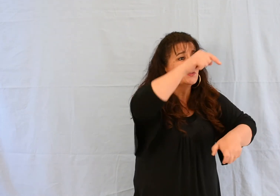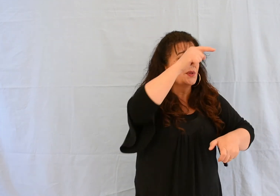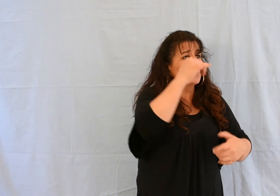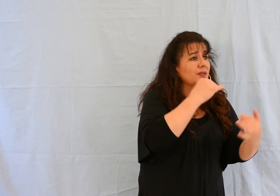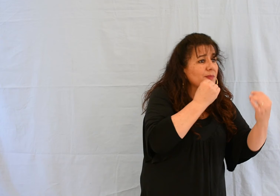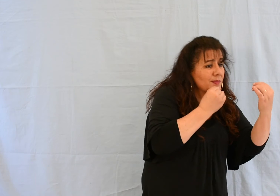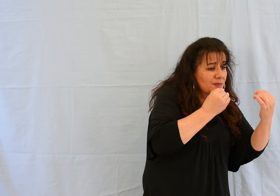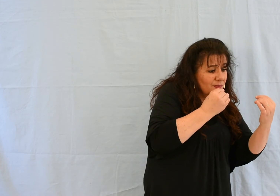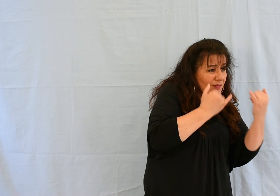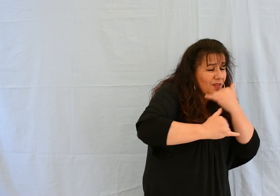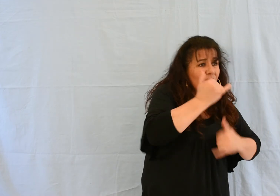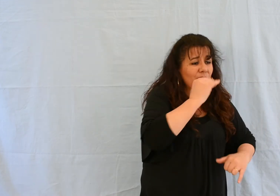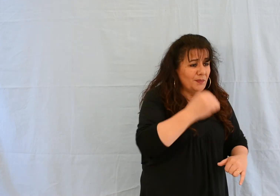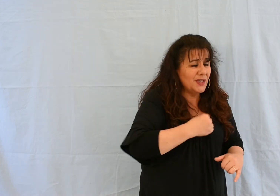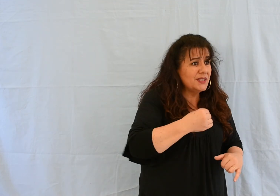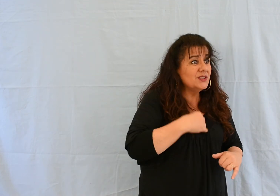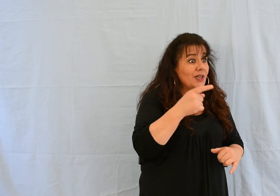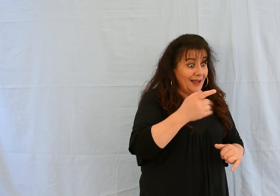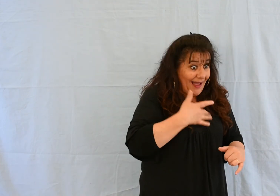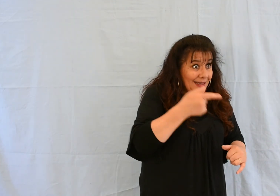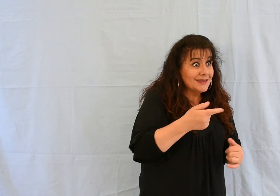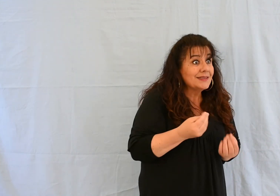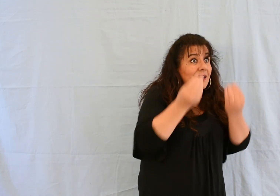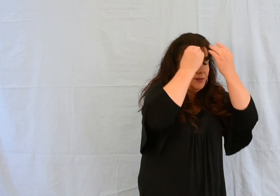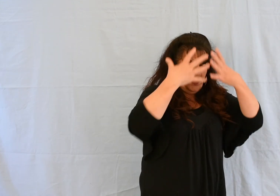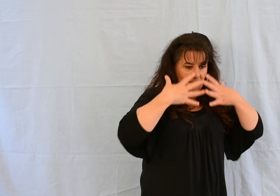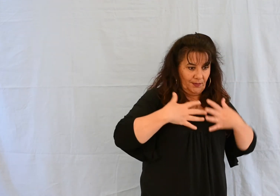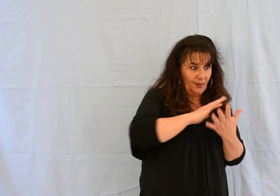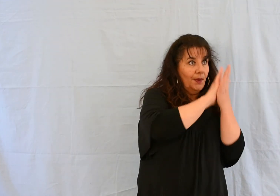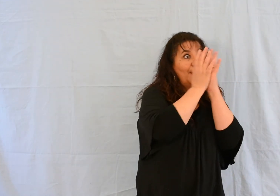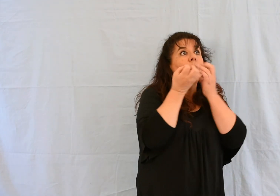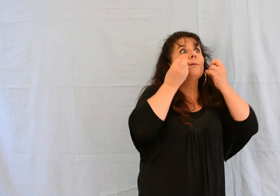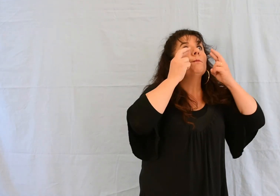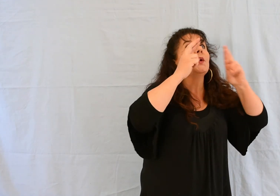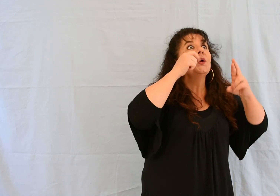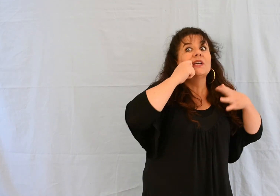chair, le sang du Christ fait bien davantage.